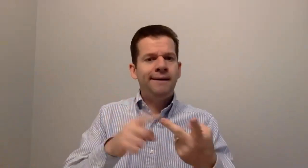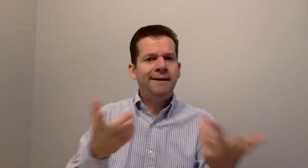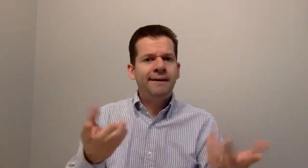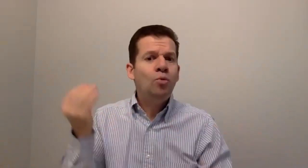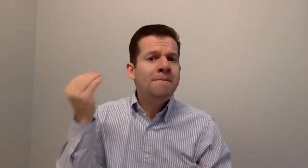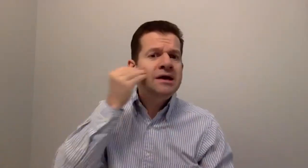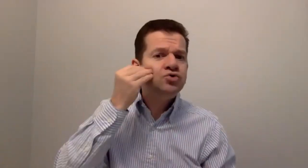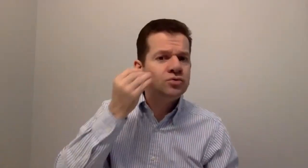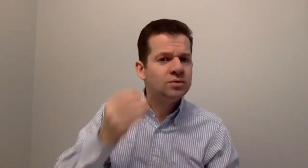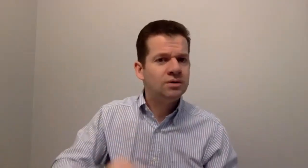Um beijo.